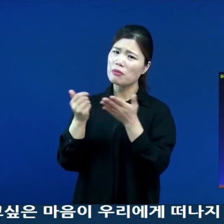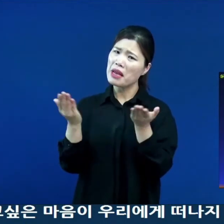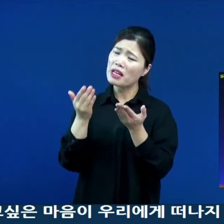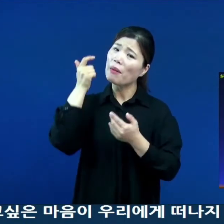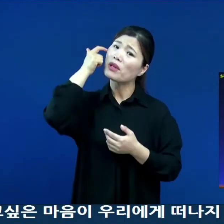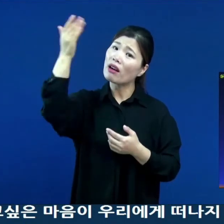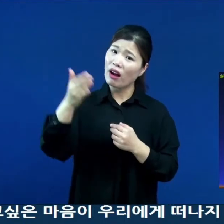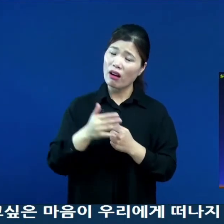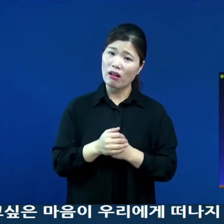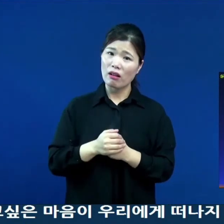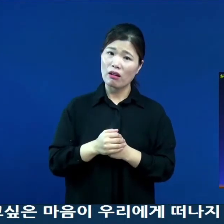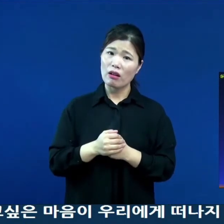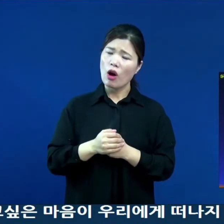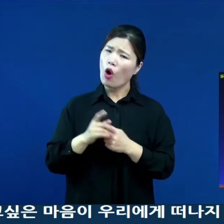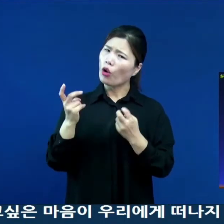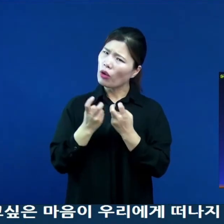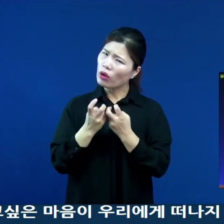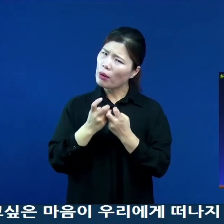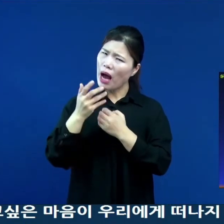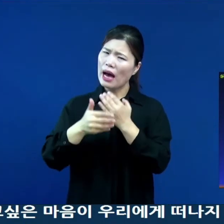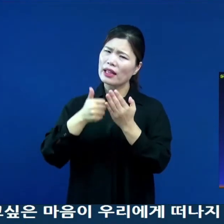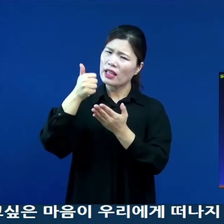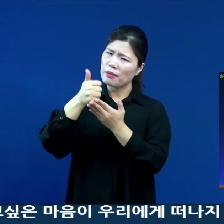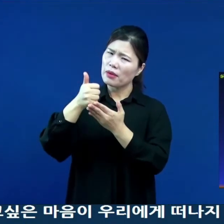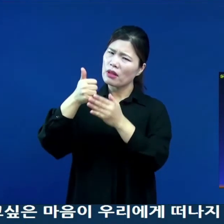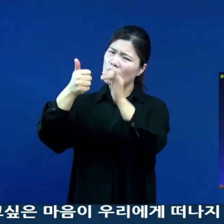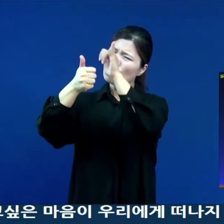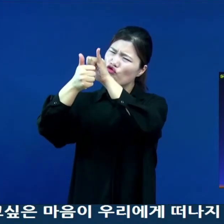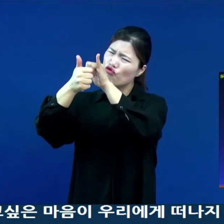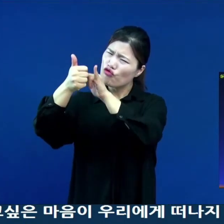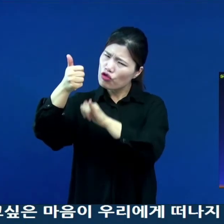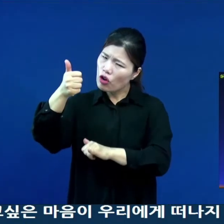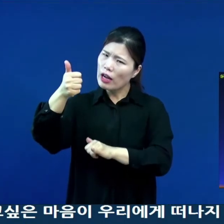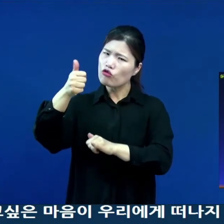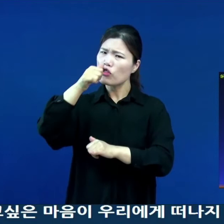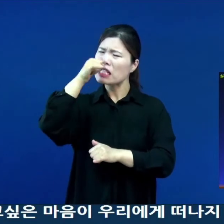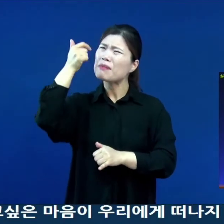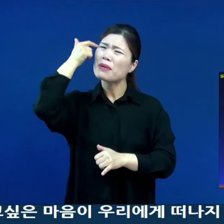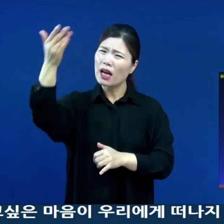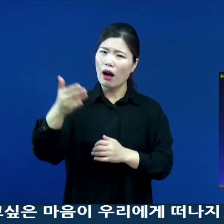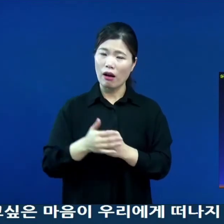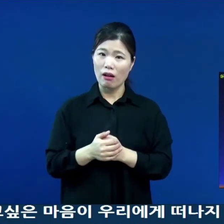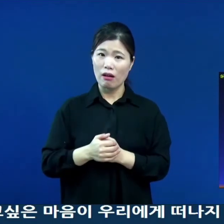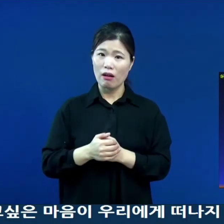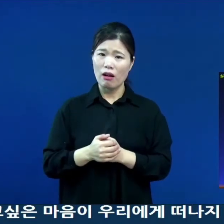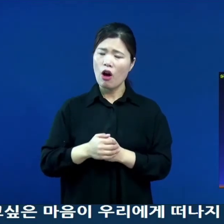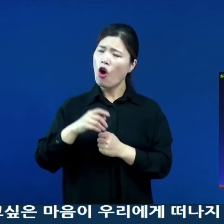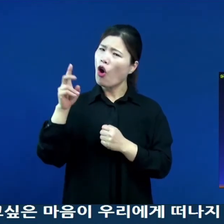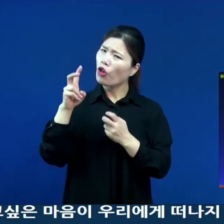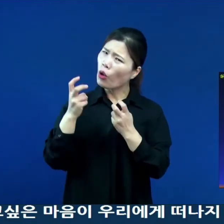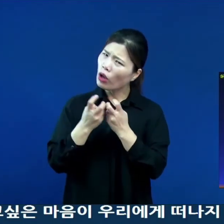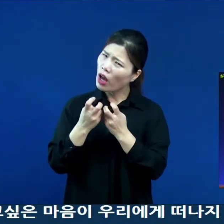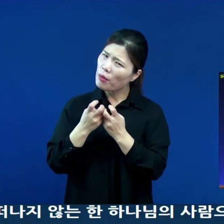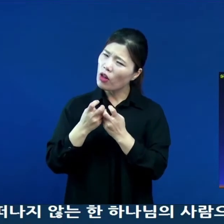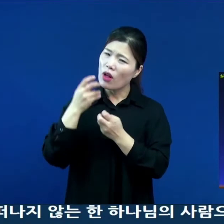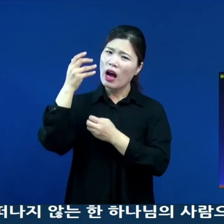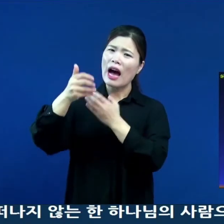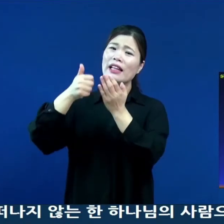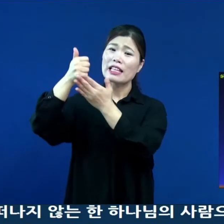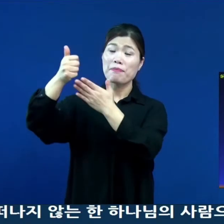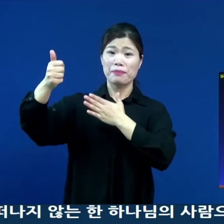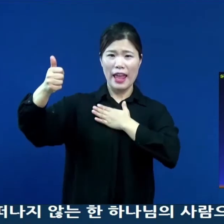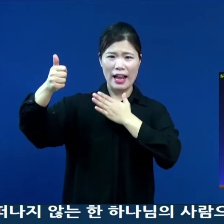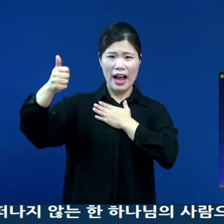어떻게 하면 하나님께 더 충성할 수 있습니까? 어떻게 하여야 내가 하나님